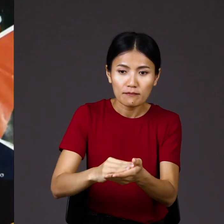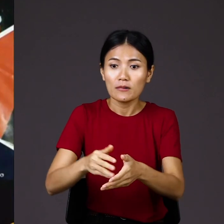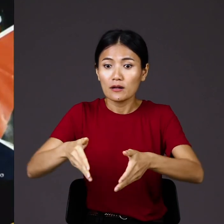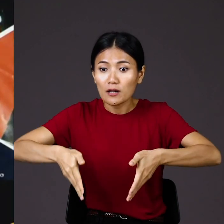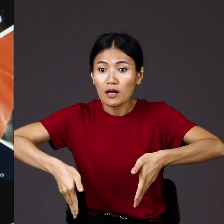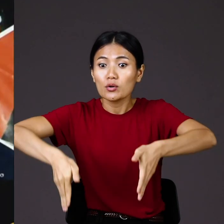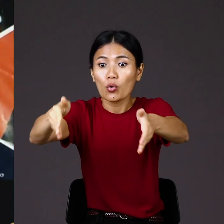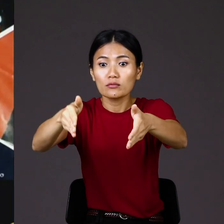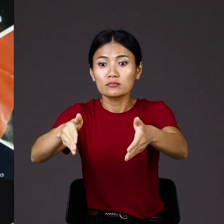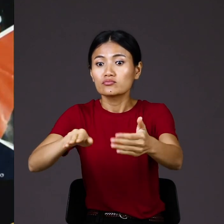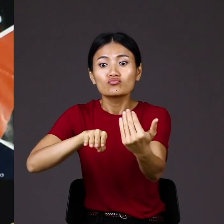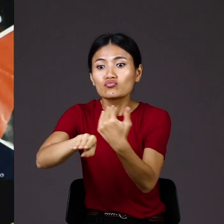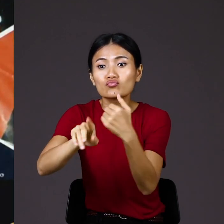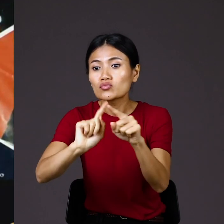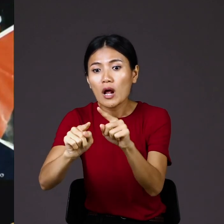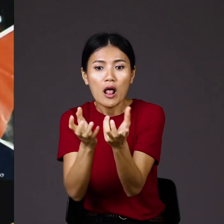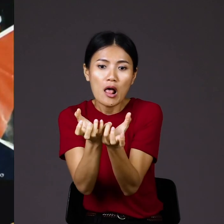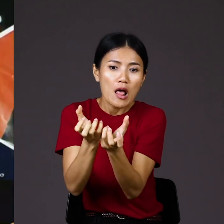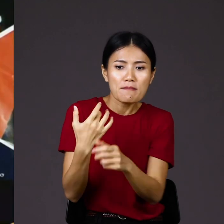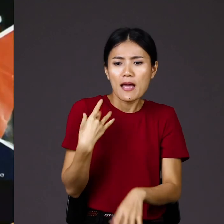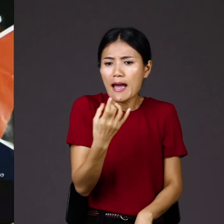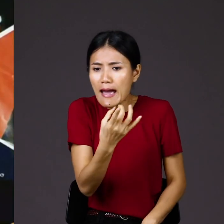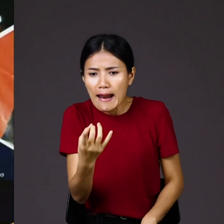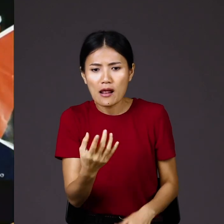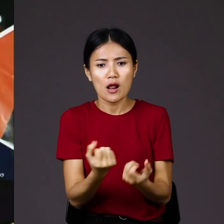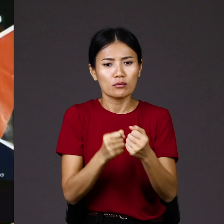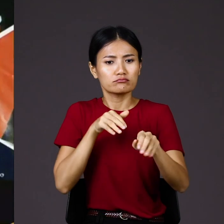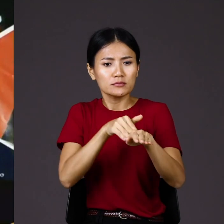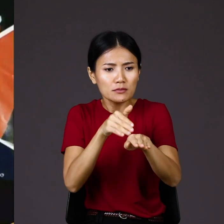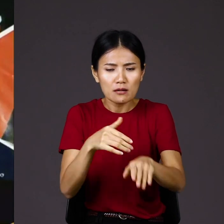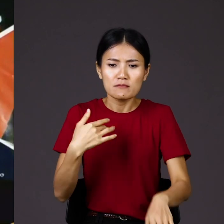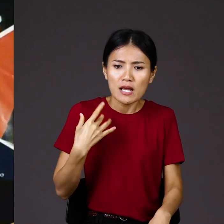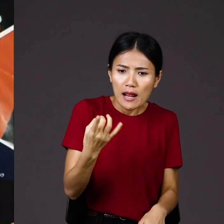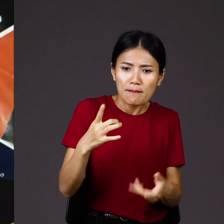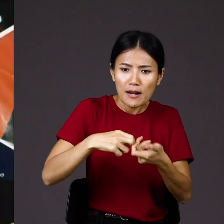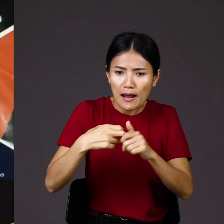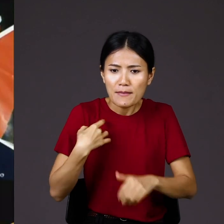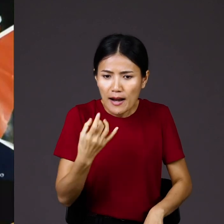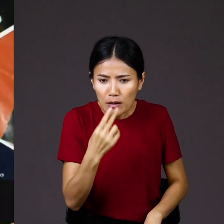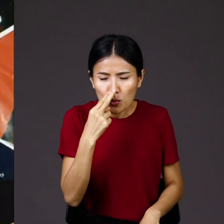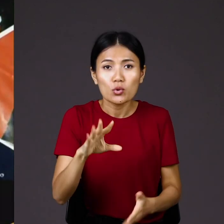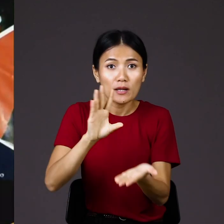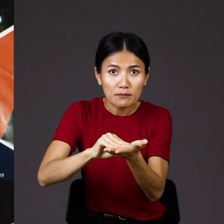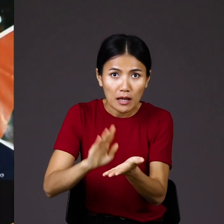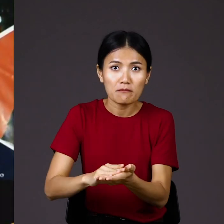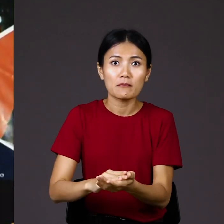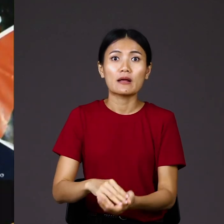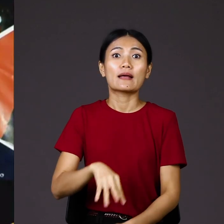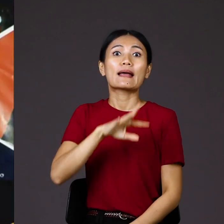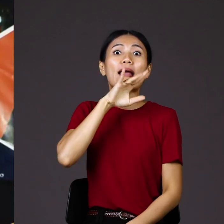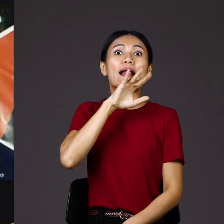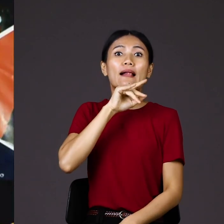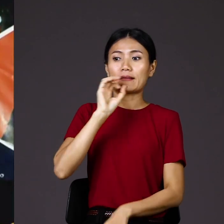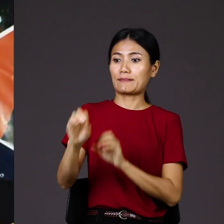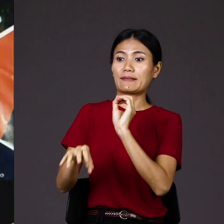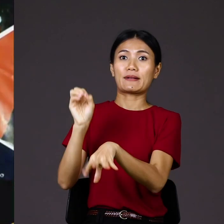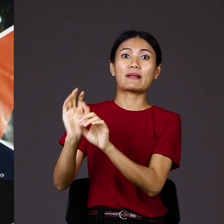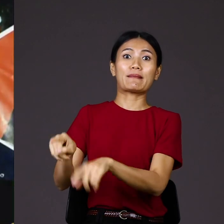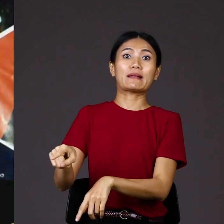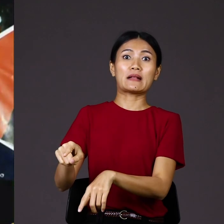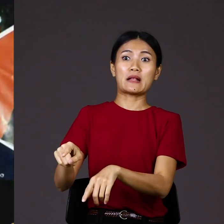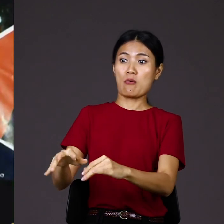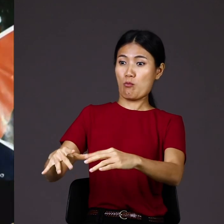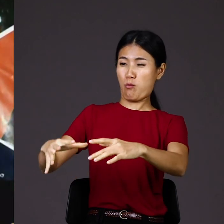แต่ถนนหนทางพื้นที่ต่างๆที่การจราจรติดขัดเราไปเดินดูกันตั้ง